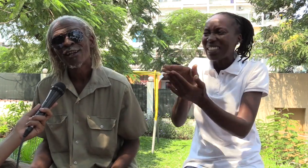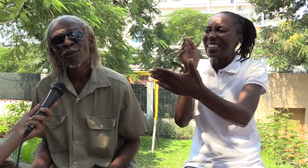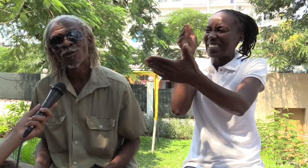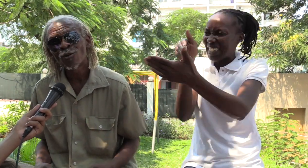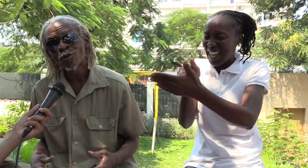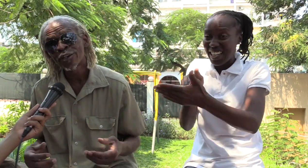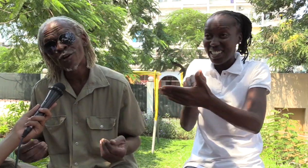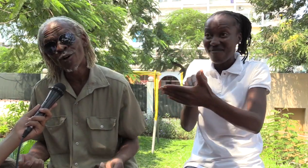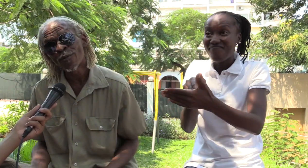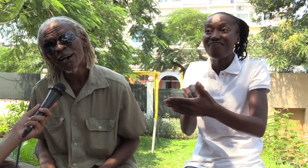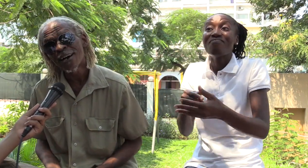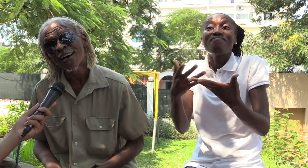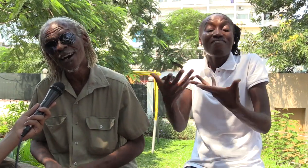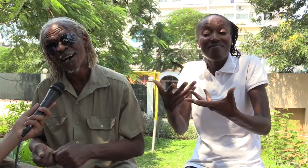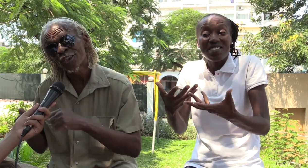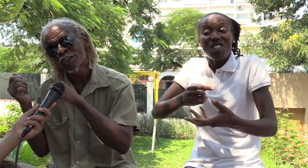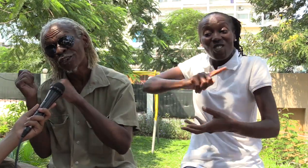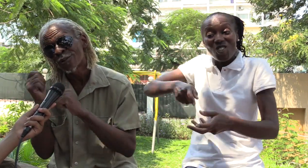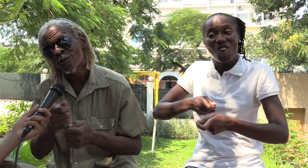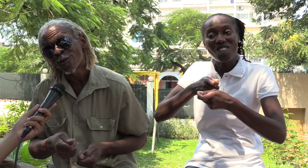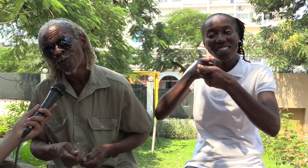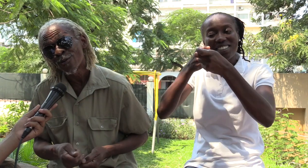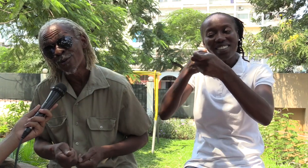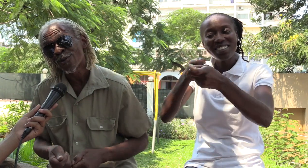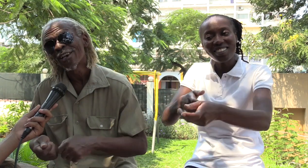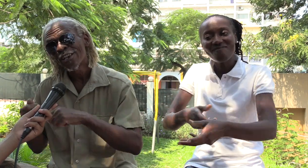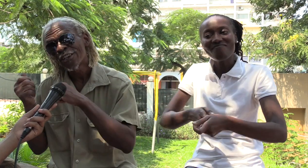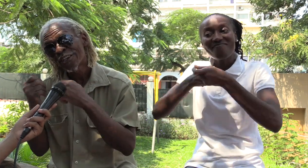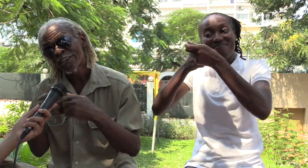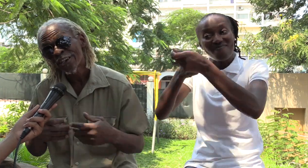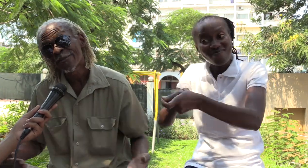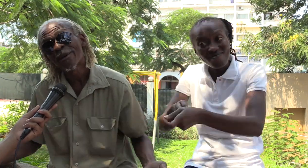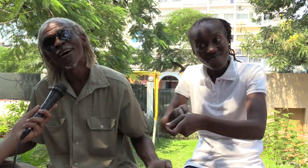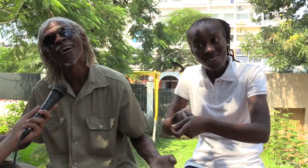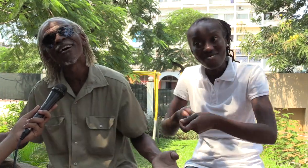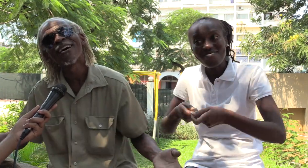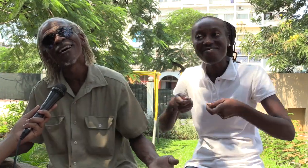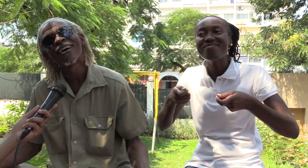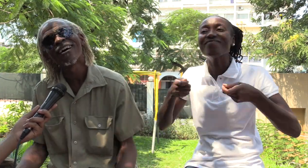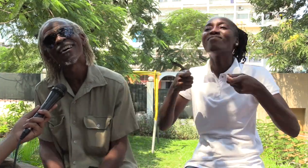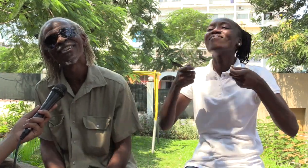Iacacole Loco Icoma Ashikombo.